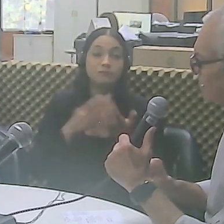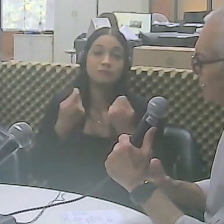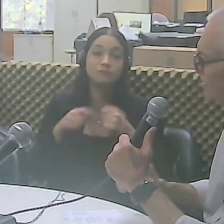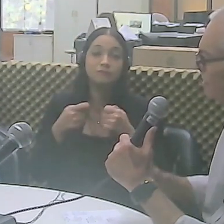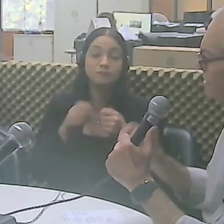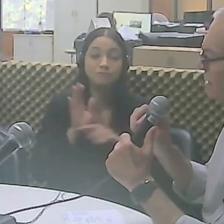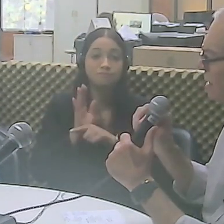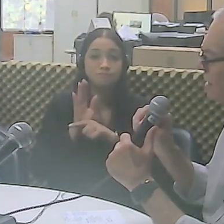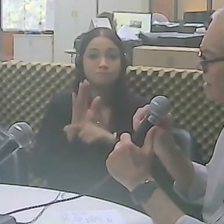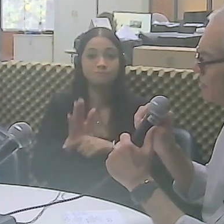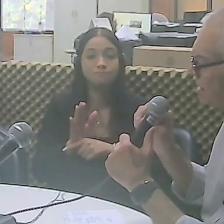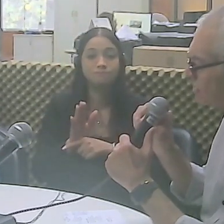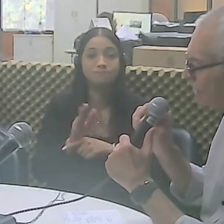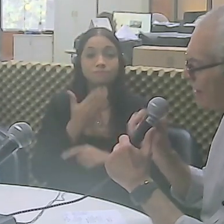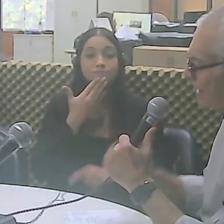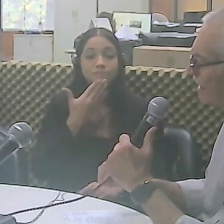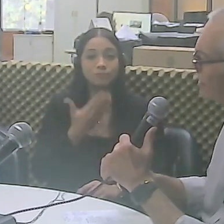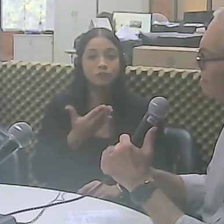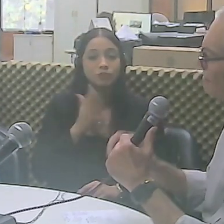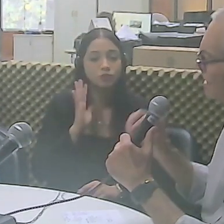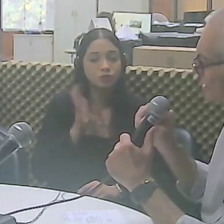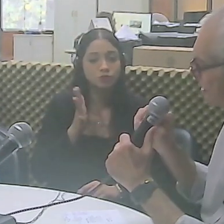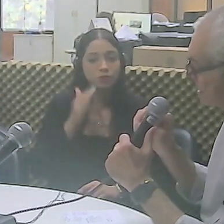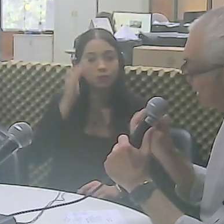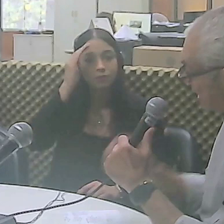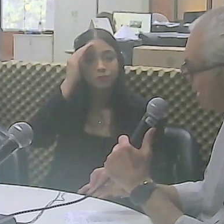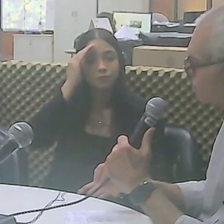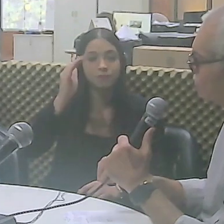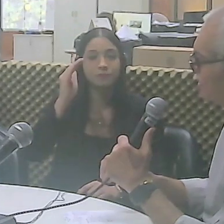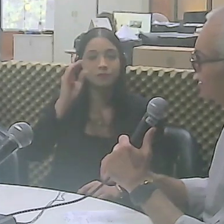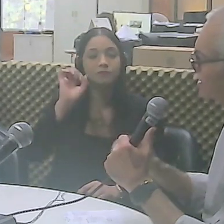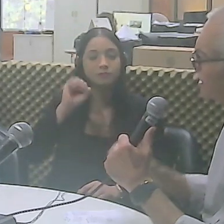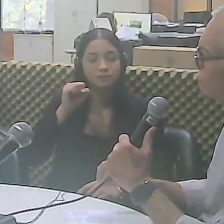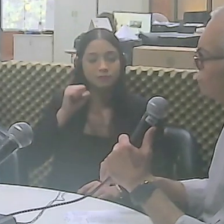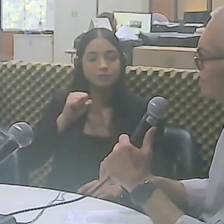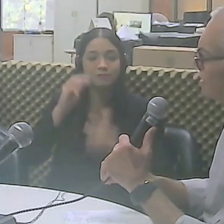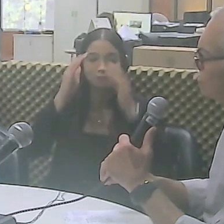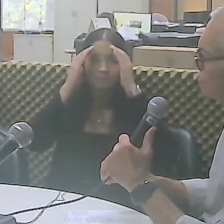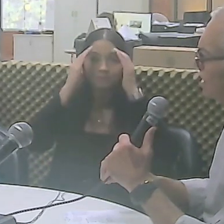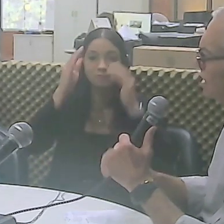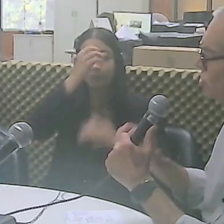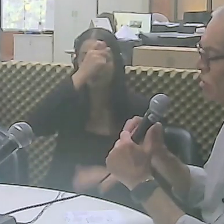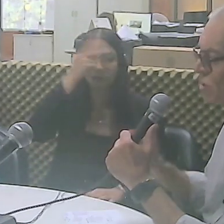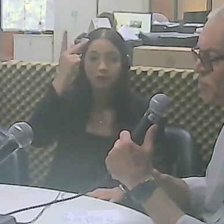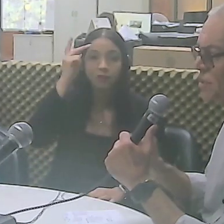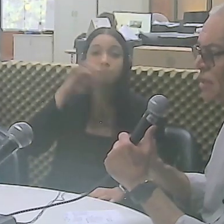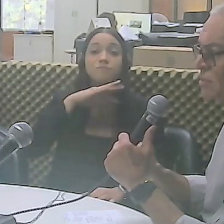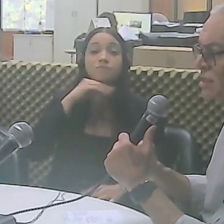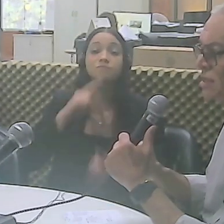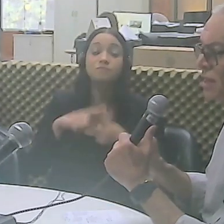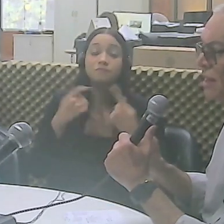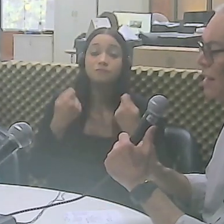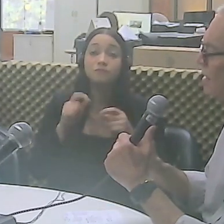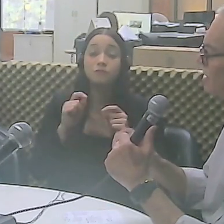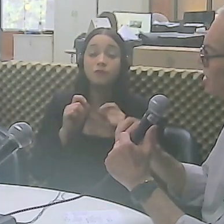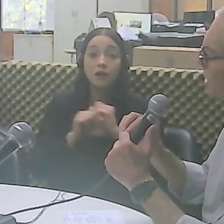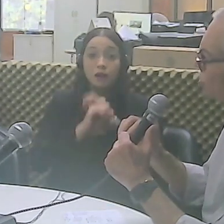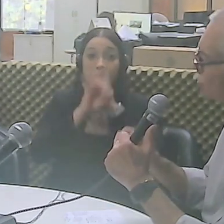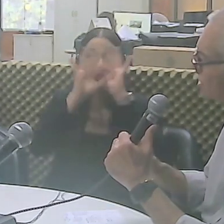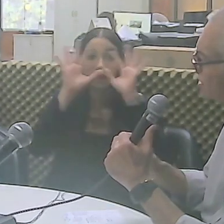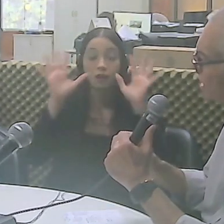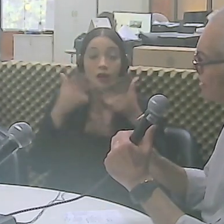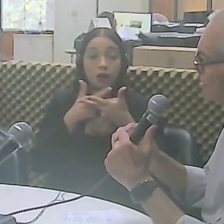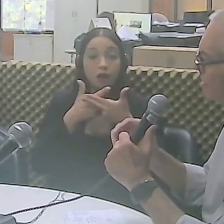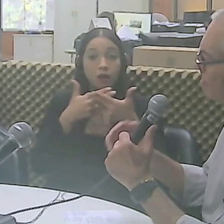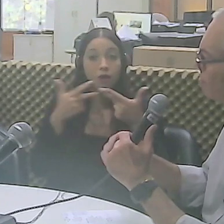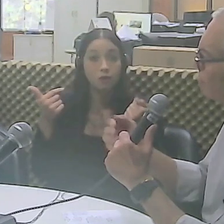entrar. Então, assim, a determinação está dada, será cumprida, sem dúvida nenhuma. Só que nós precisamos, assim, de ter clareza de que as